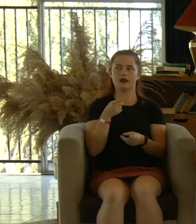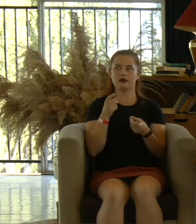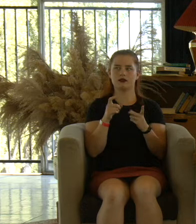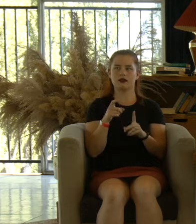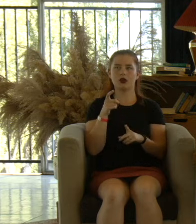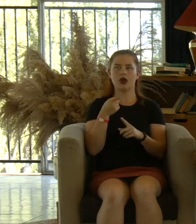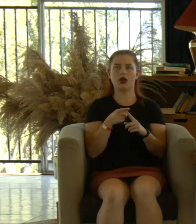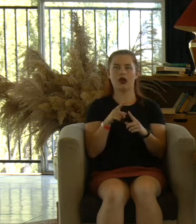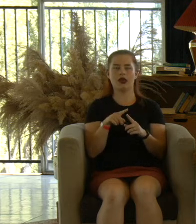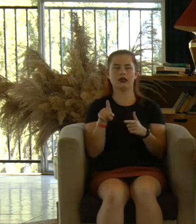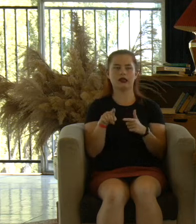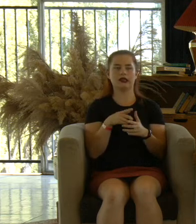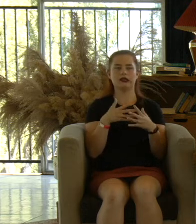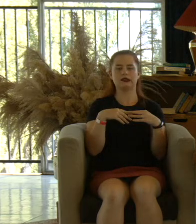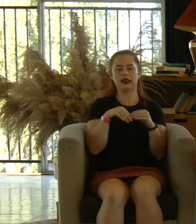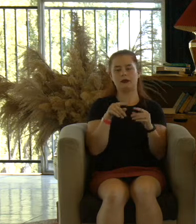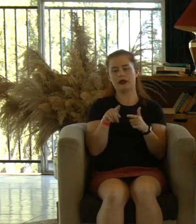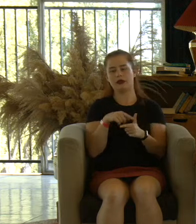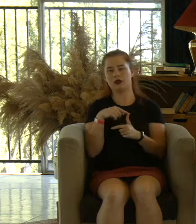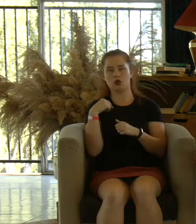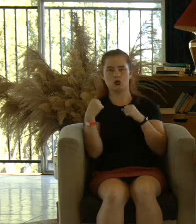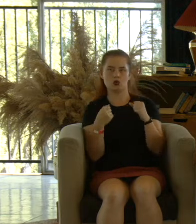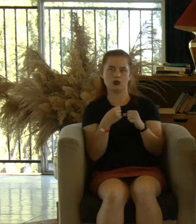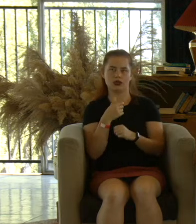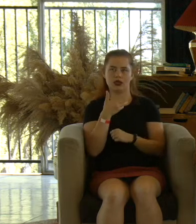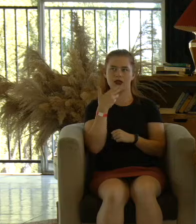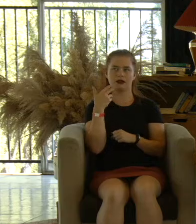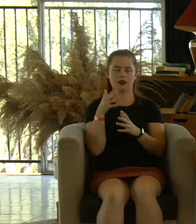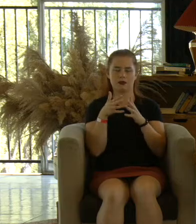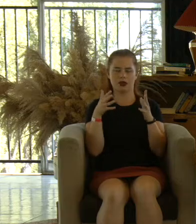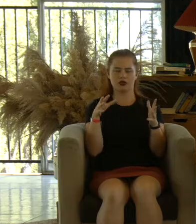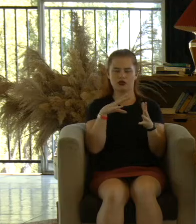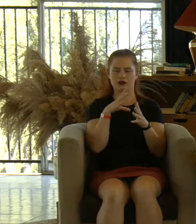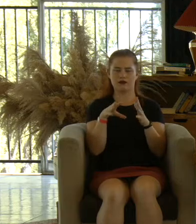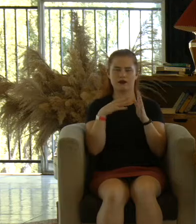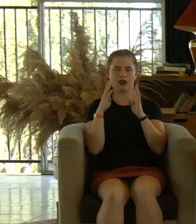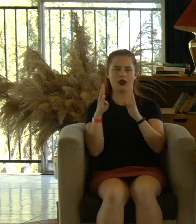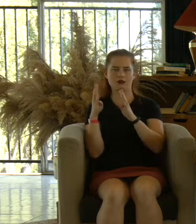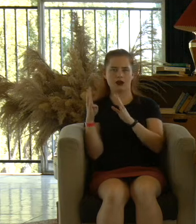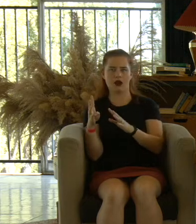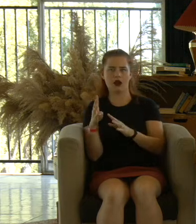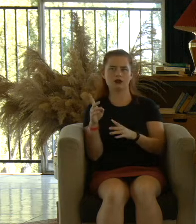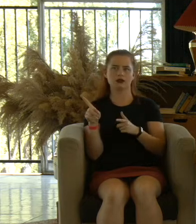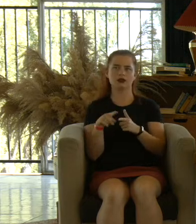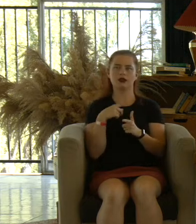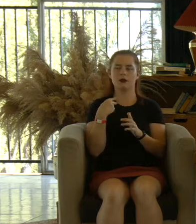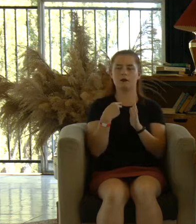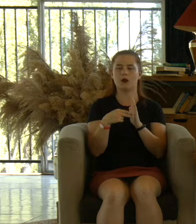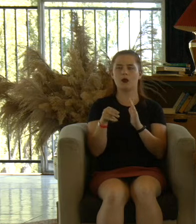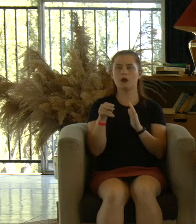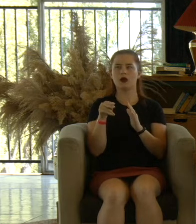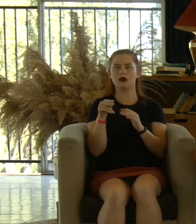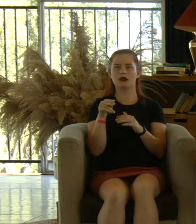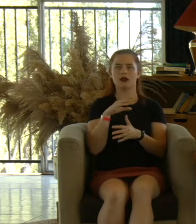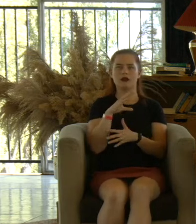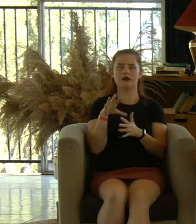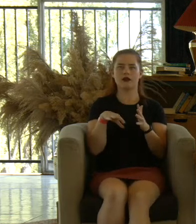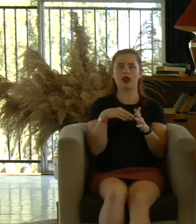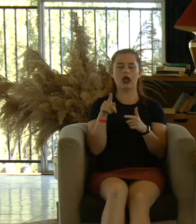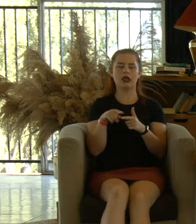это либо семьи, либо друзья. У них нет больших виноградников. Они либо в некоторых странах покупают, виноград,